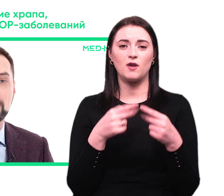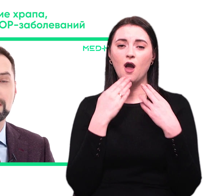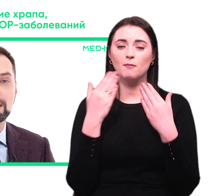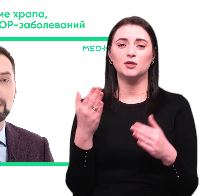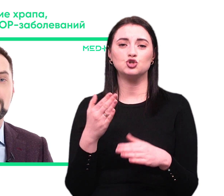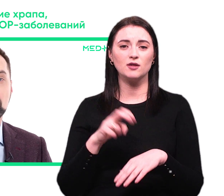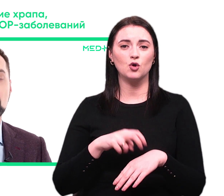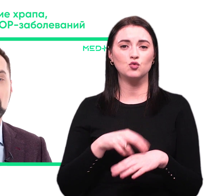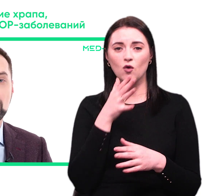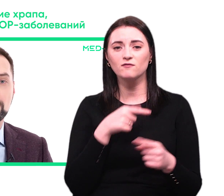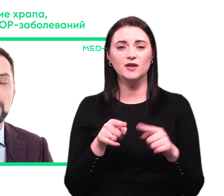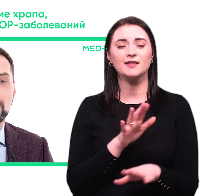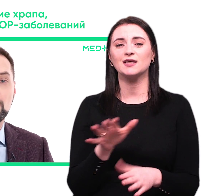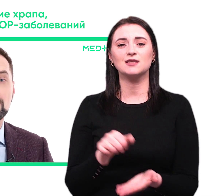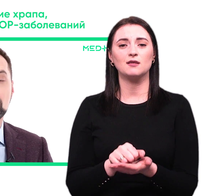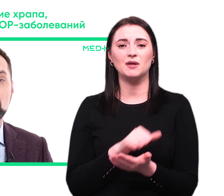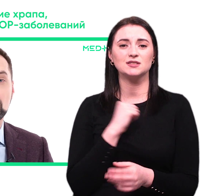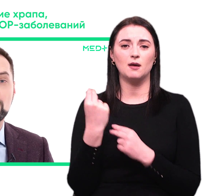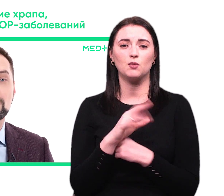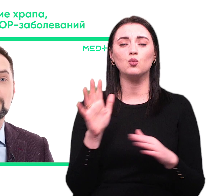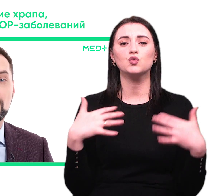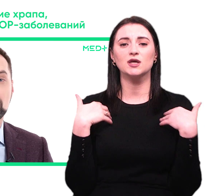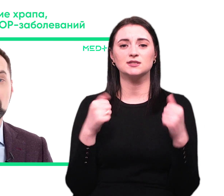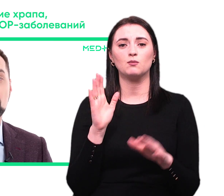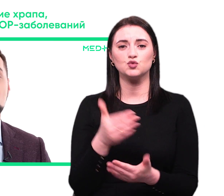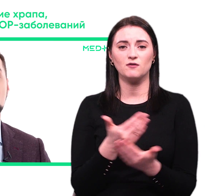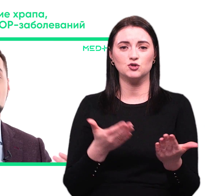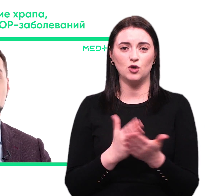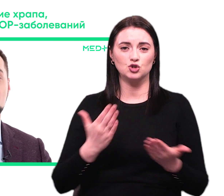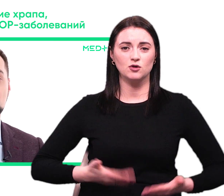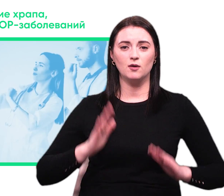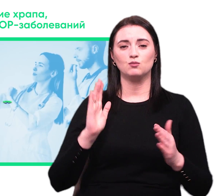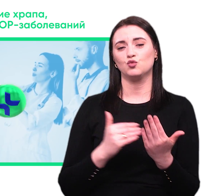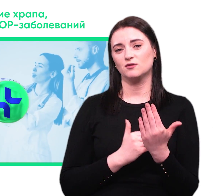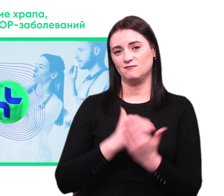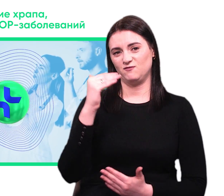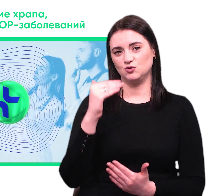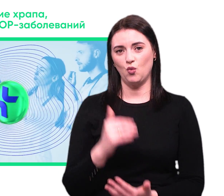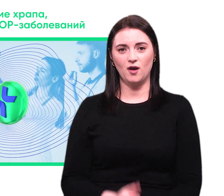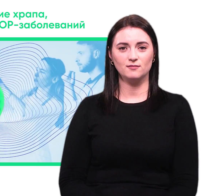вовремя, не занимайтесь самолечением, будьте здоровы, пусть ваше качество жизни будет на высоте.